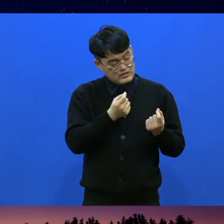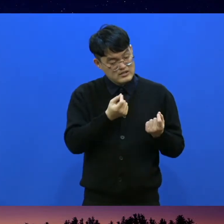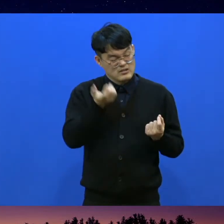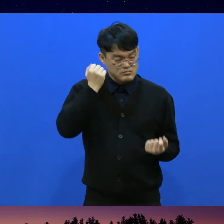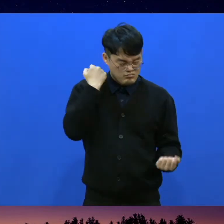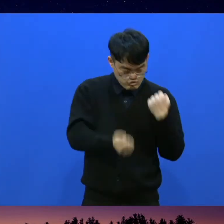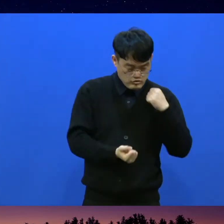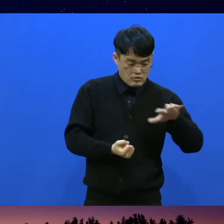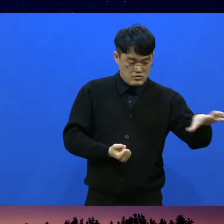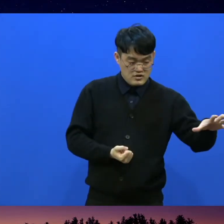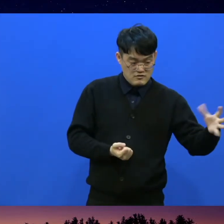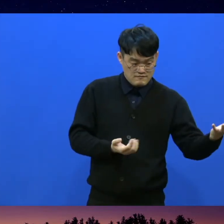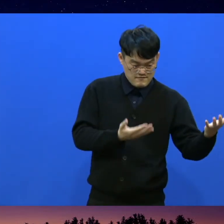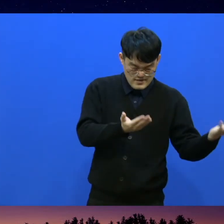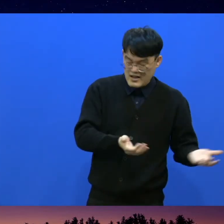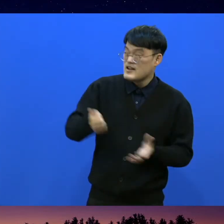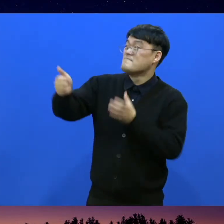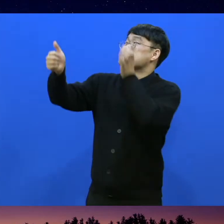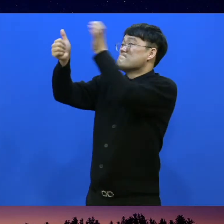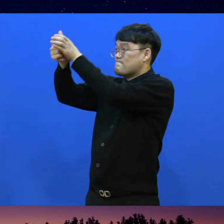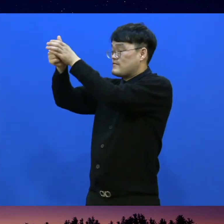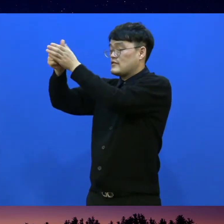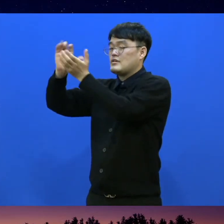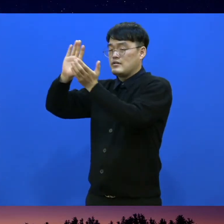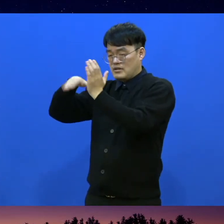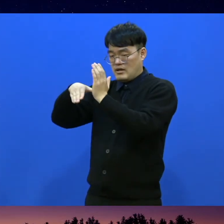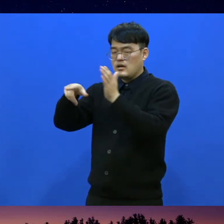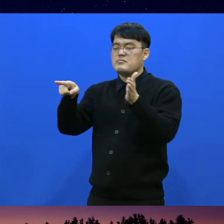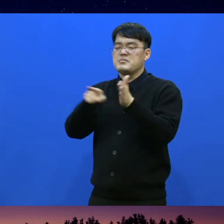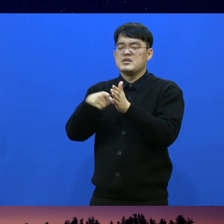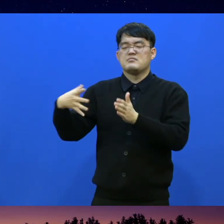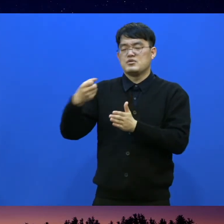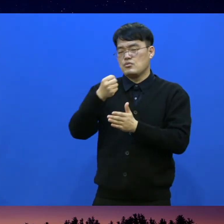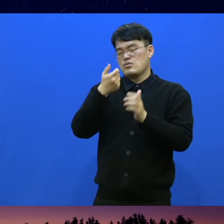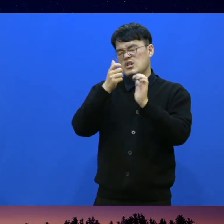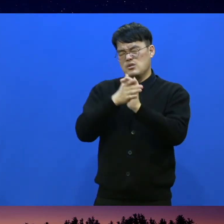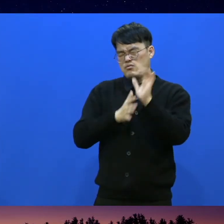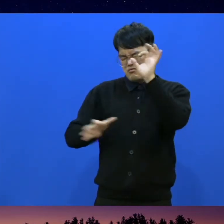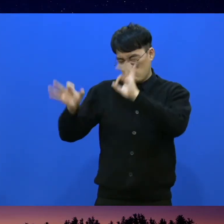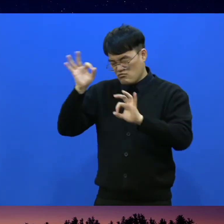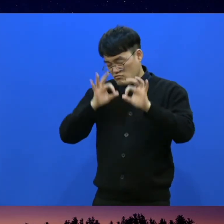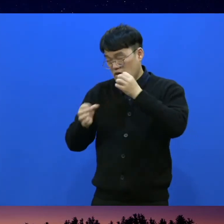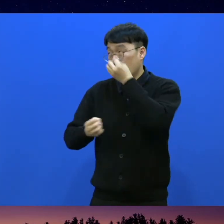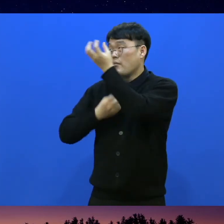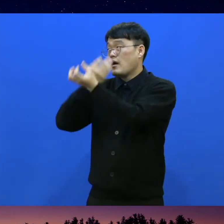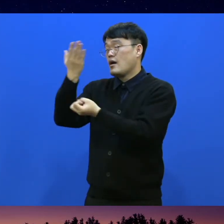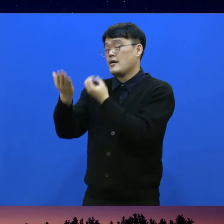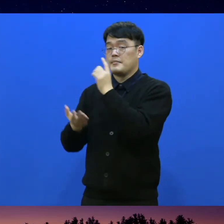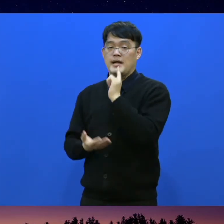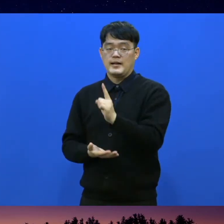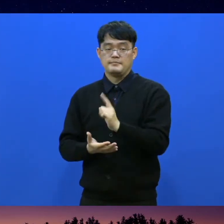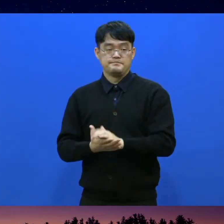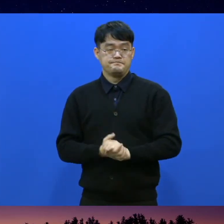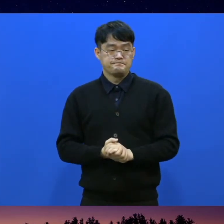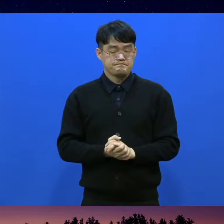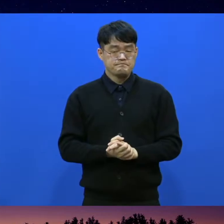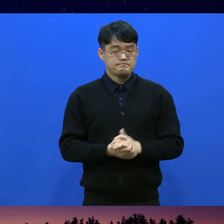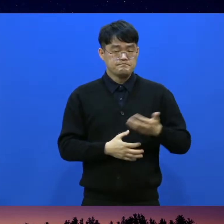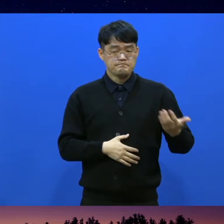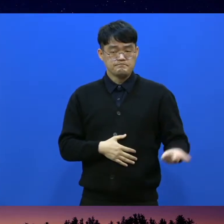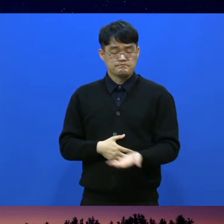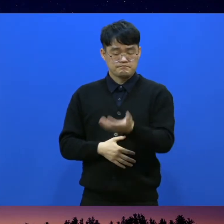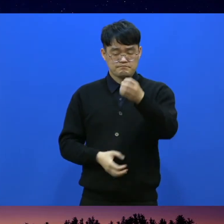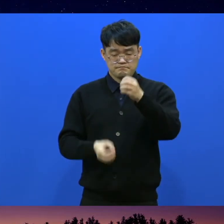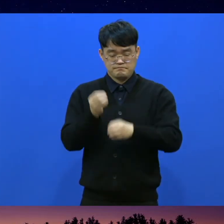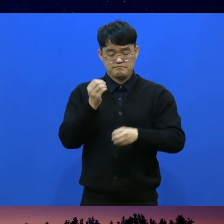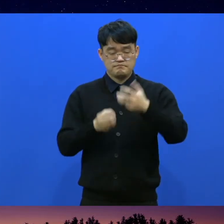구할 때 믿음으로 구하게 된 거잖아요. 자, 여러분 시편